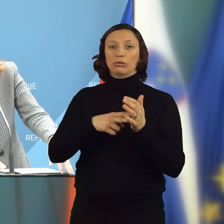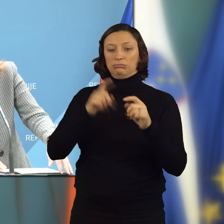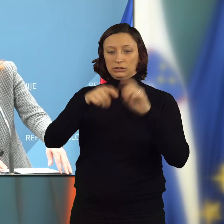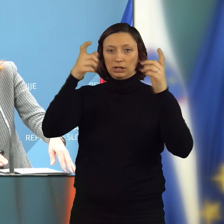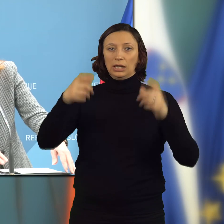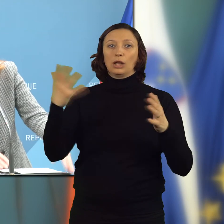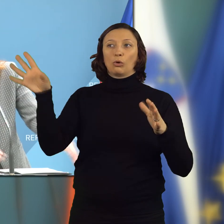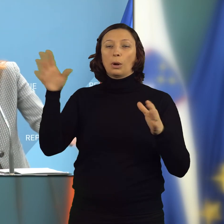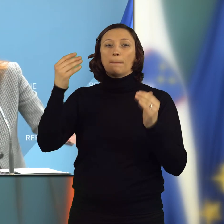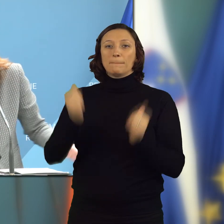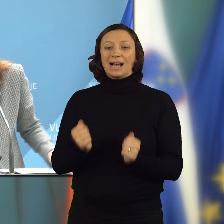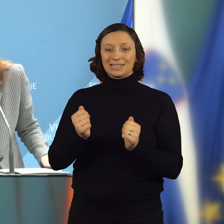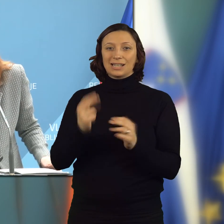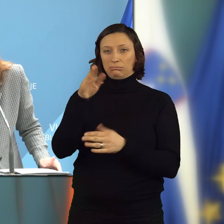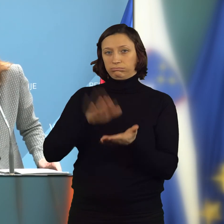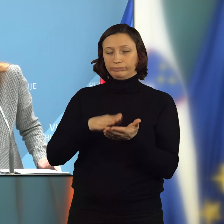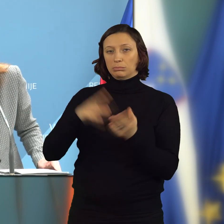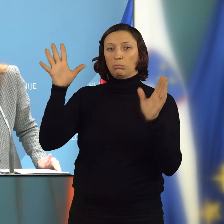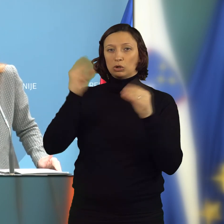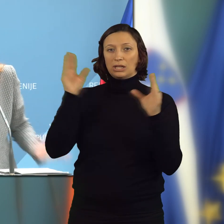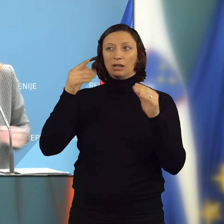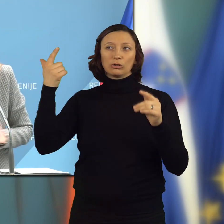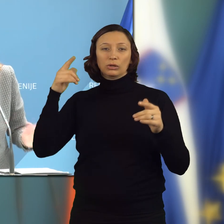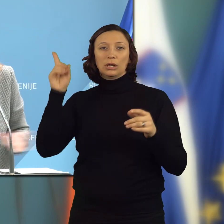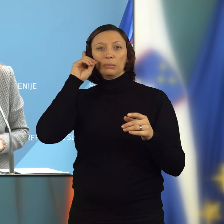zna simulirati nekatere funkcije bazne postaje ter na tak